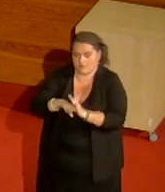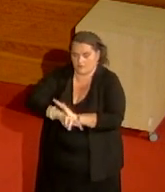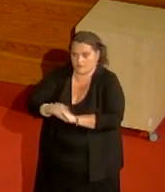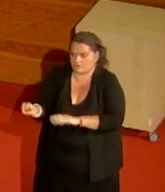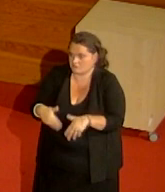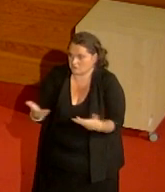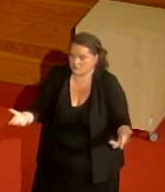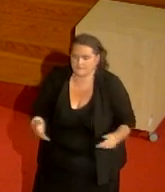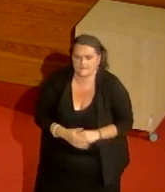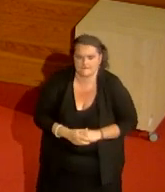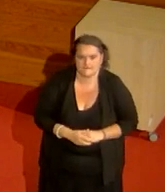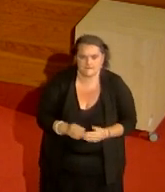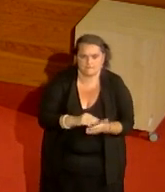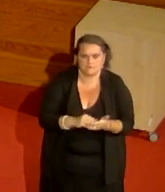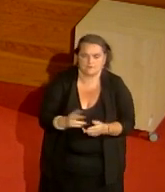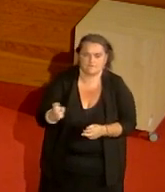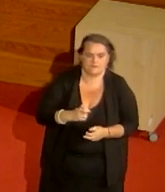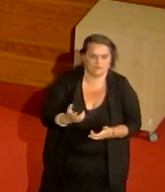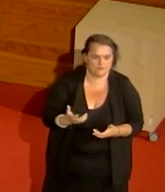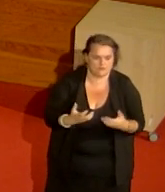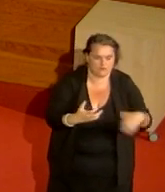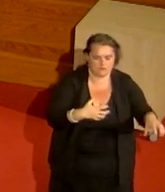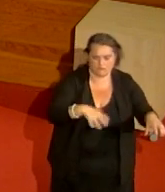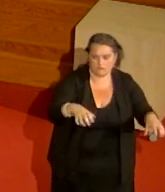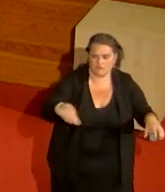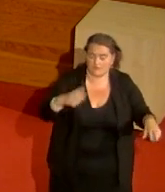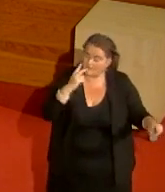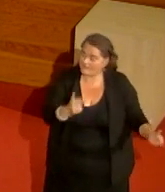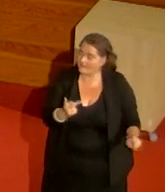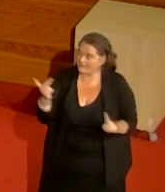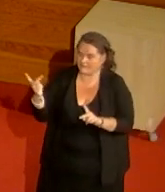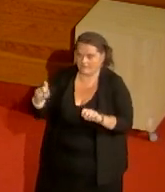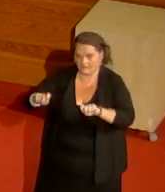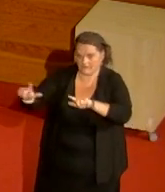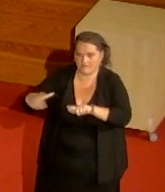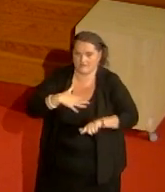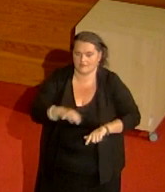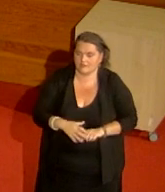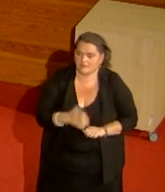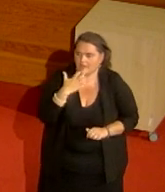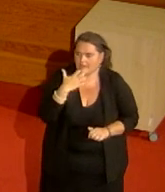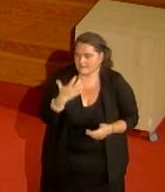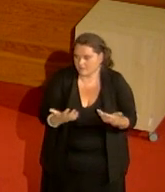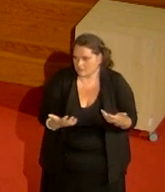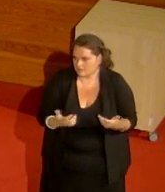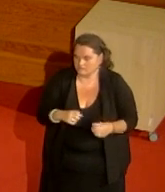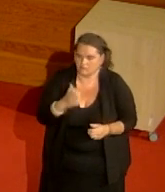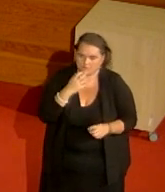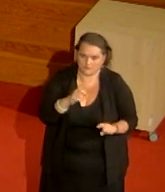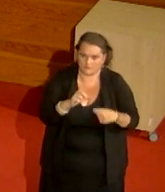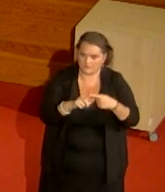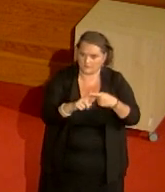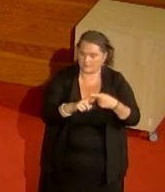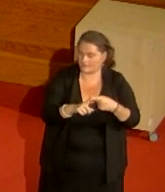vienen habitualmente en forma de sesgos los que os pongo en pantalla son algunos ejemplos posibles el primero es un